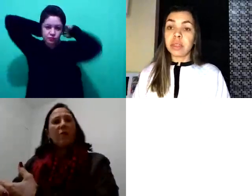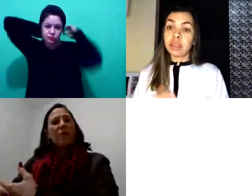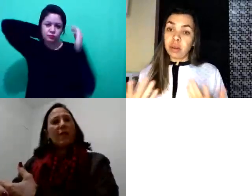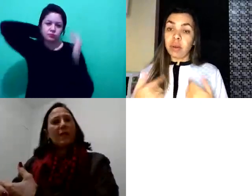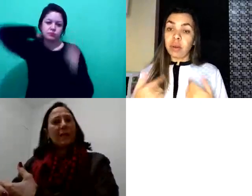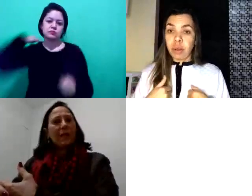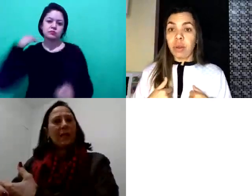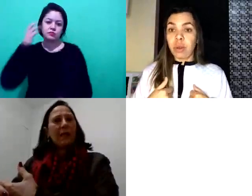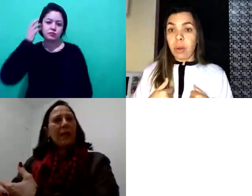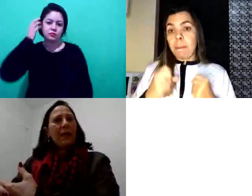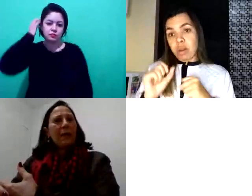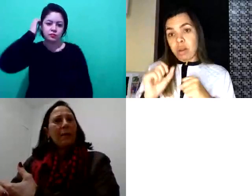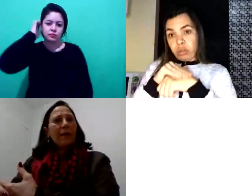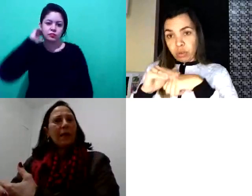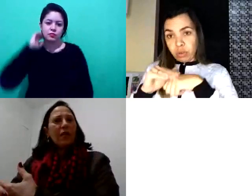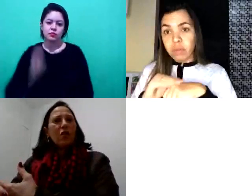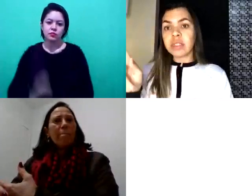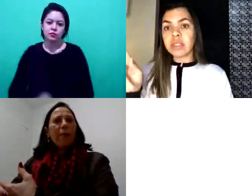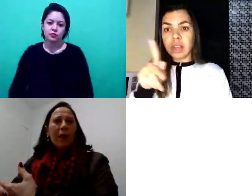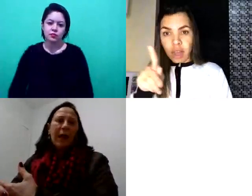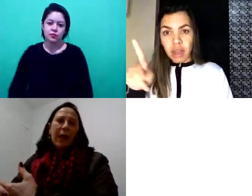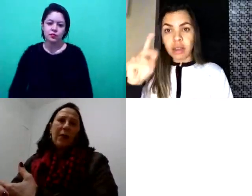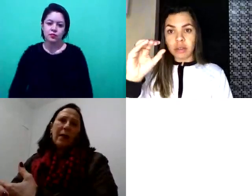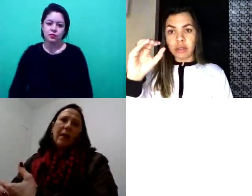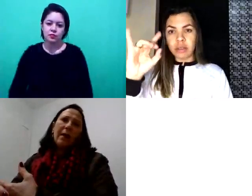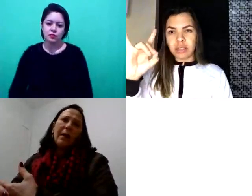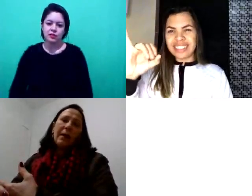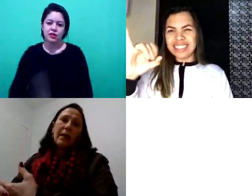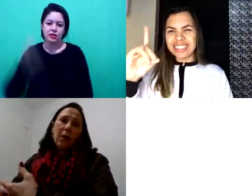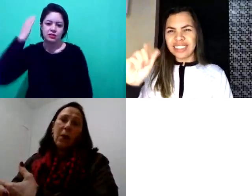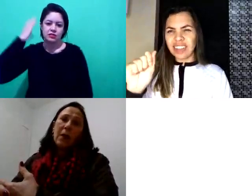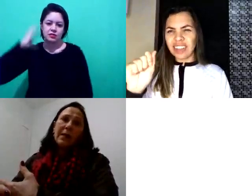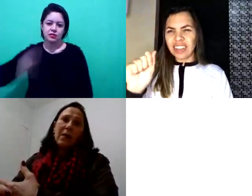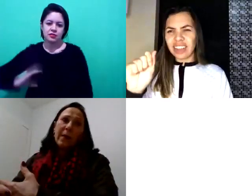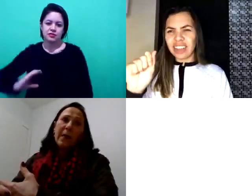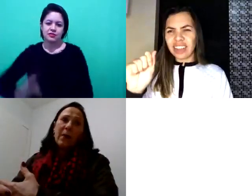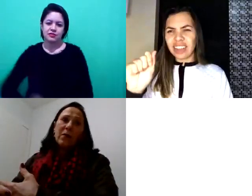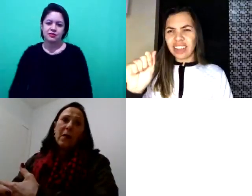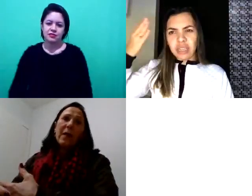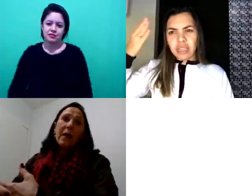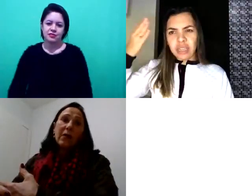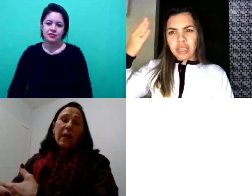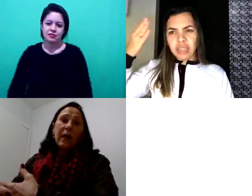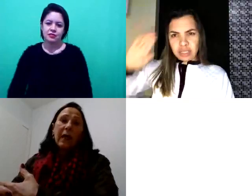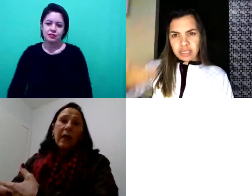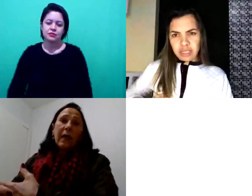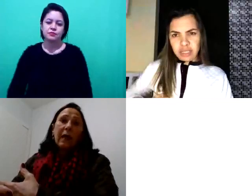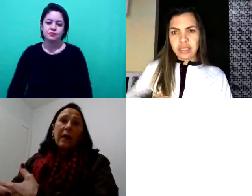com a professora Cida, mas ela deixou bem claro que não pode se não passar pelo Conselho de Ética.